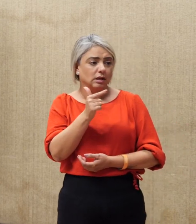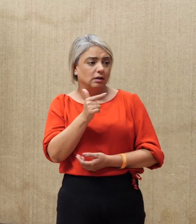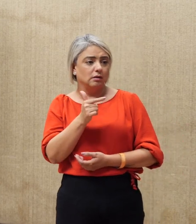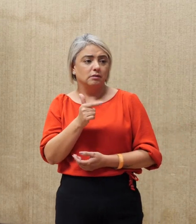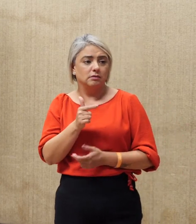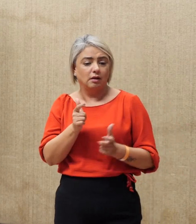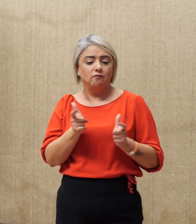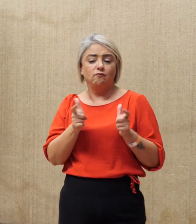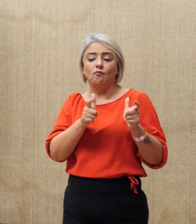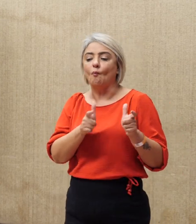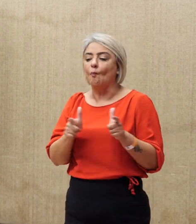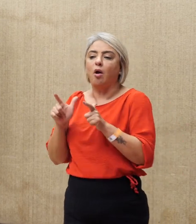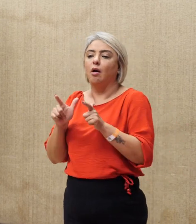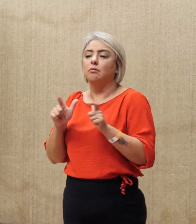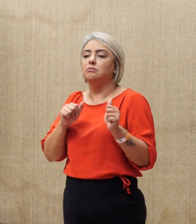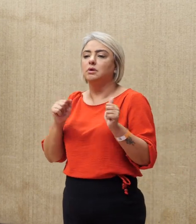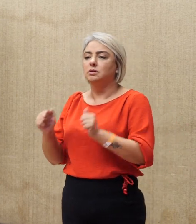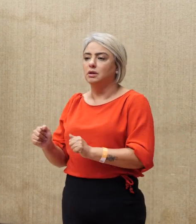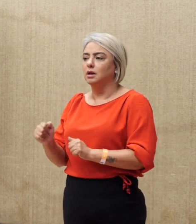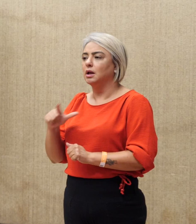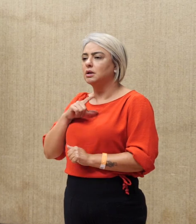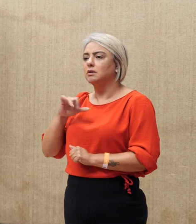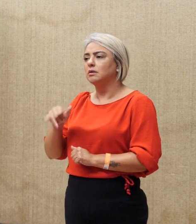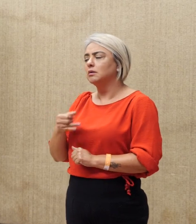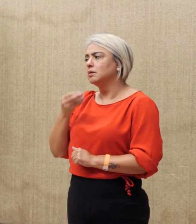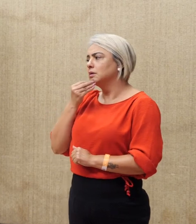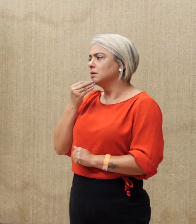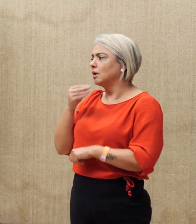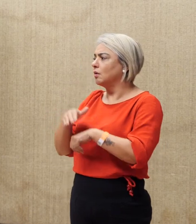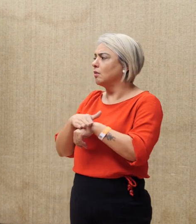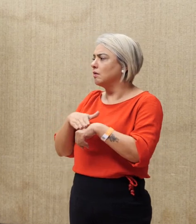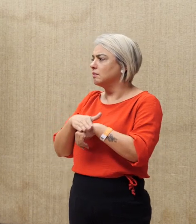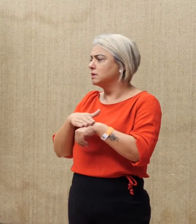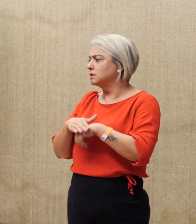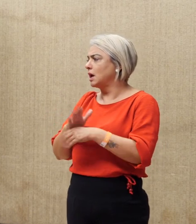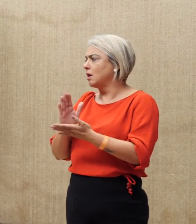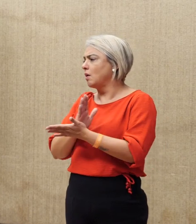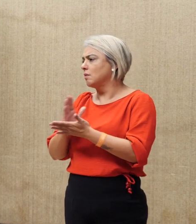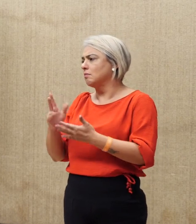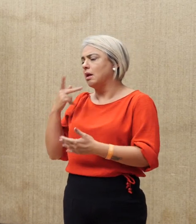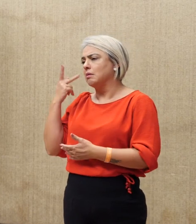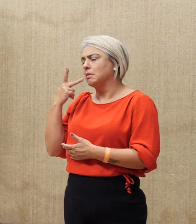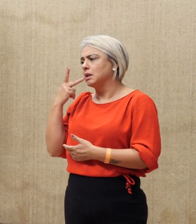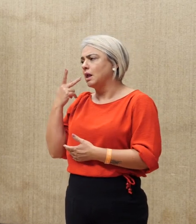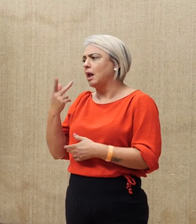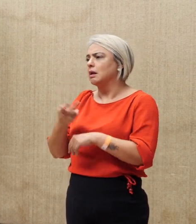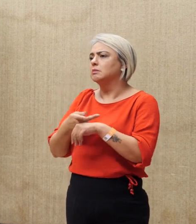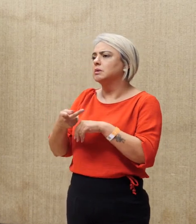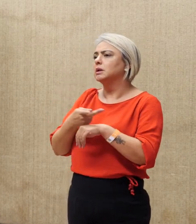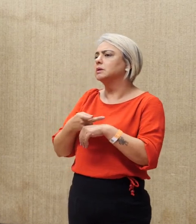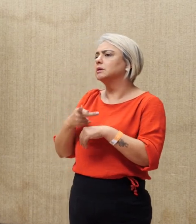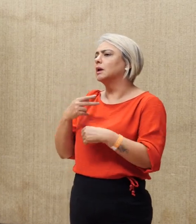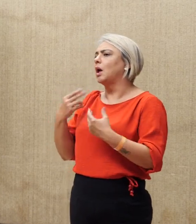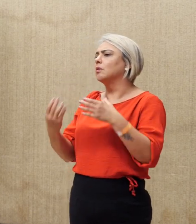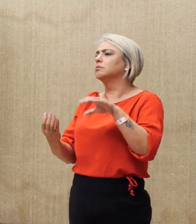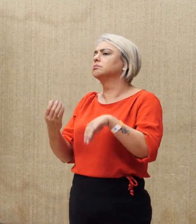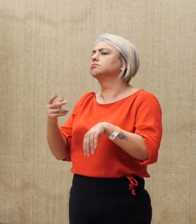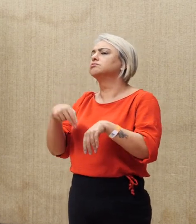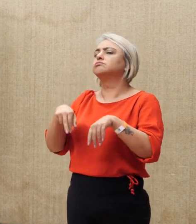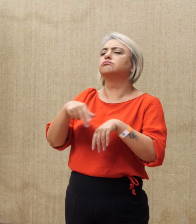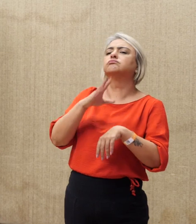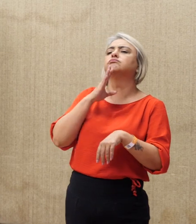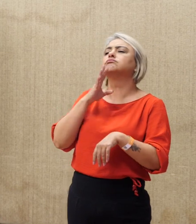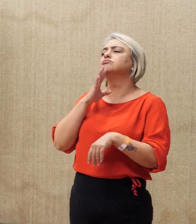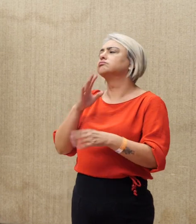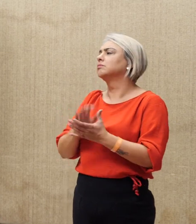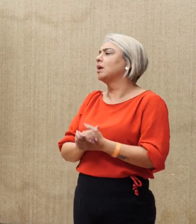de poder. Inclusive, eu tive a oportunidade de conversar com alguns parlamentares nossos que eu andei rodando ali no Congresso.